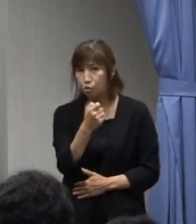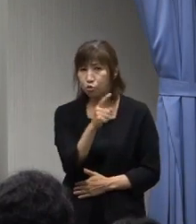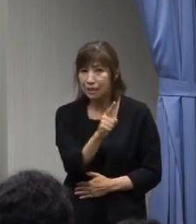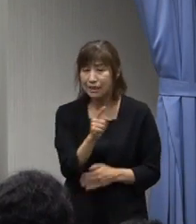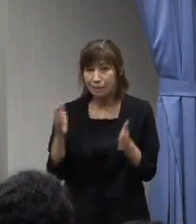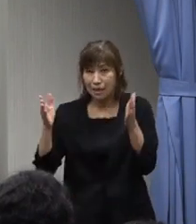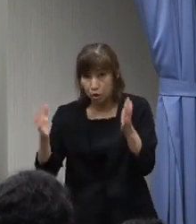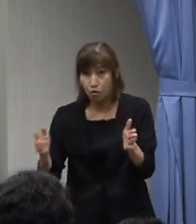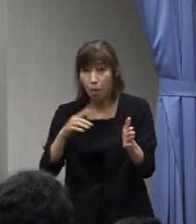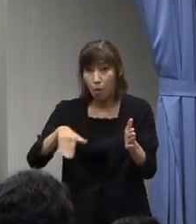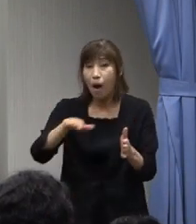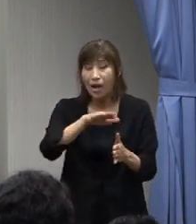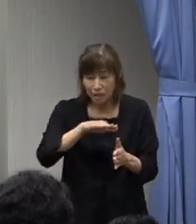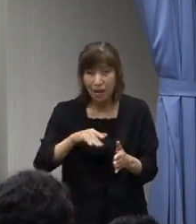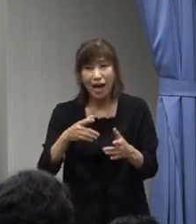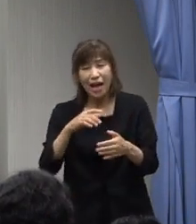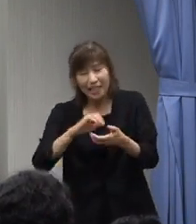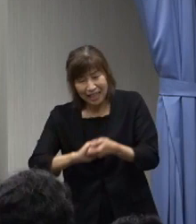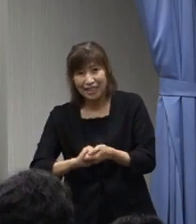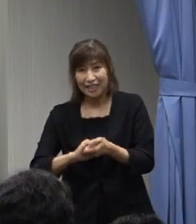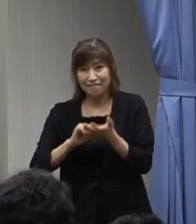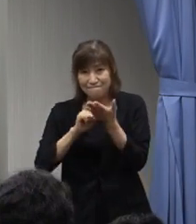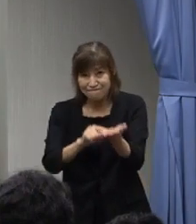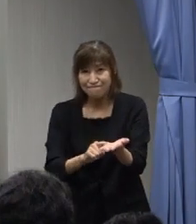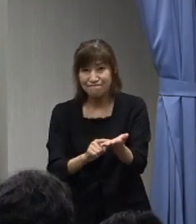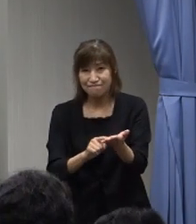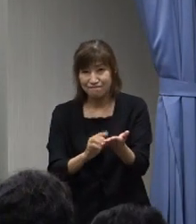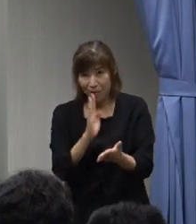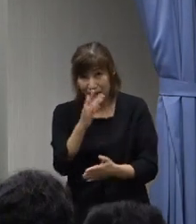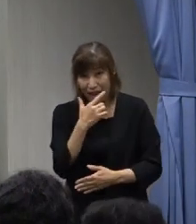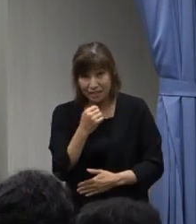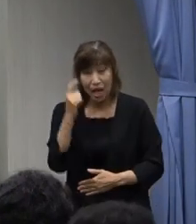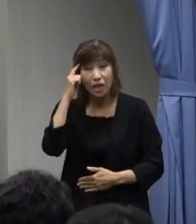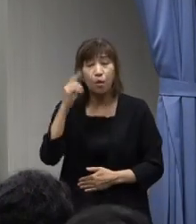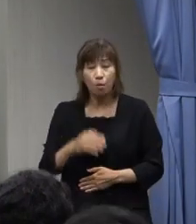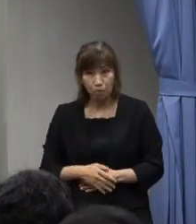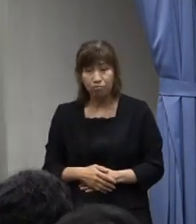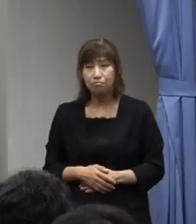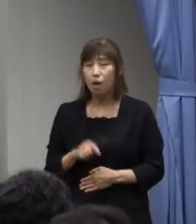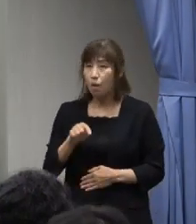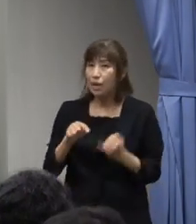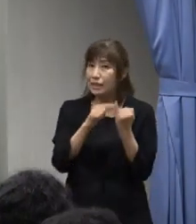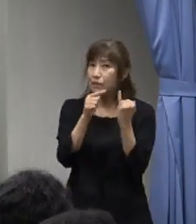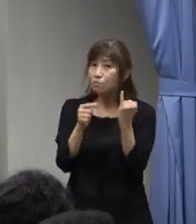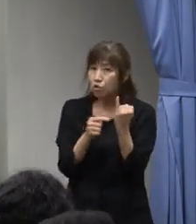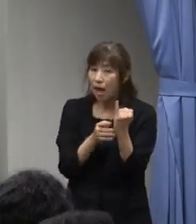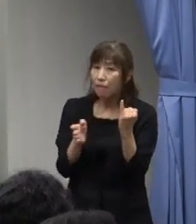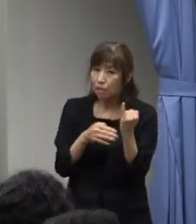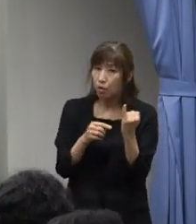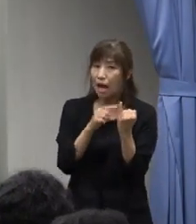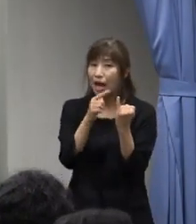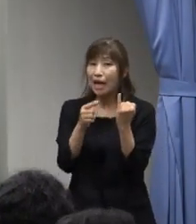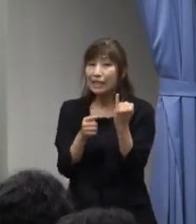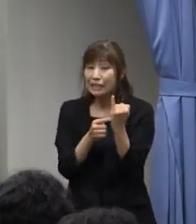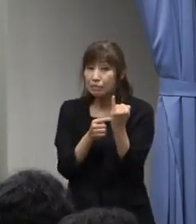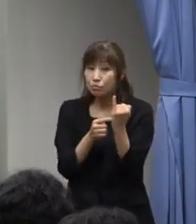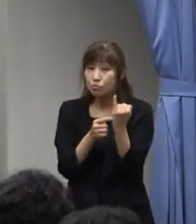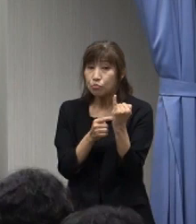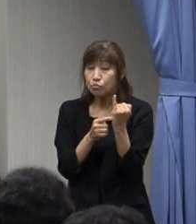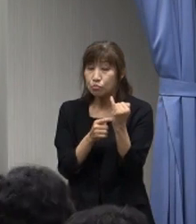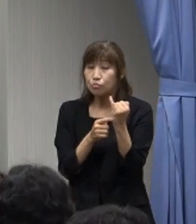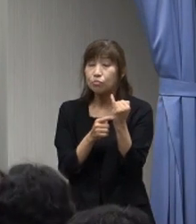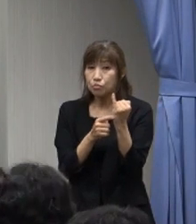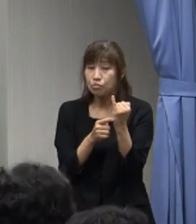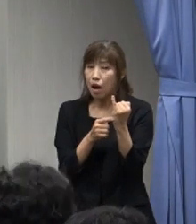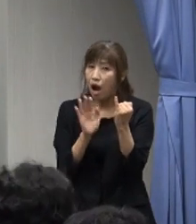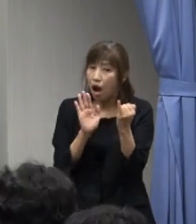ただきたいと思います。また抗体の検査は確か妊婦さん、あるいはその妊婦になろうとされる方の配偶者も確か受ける